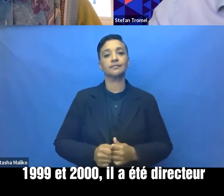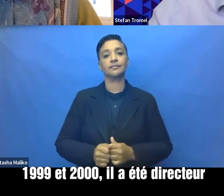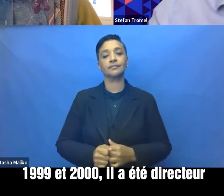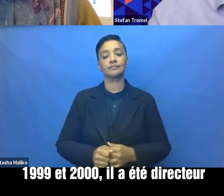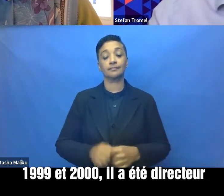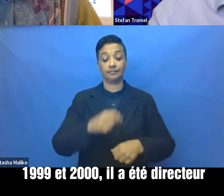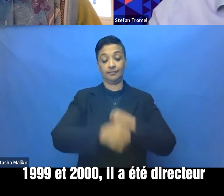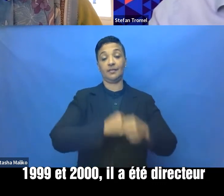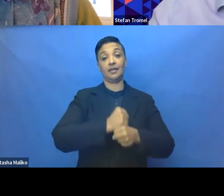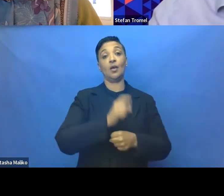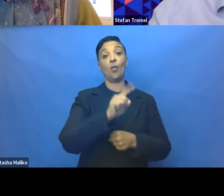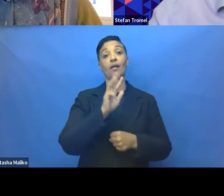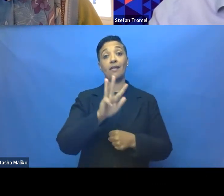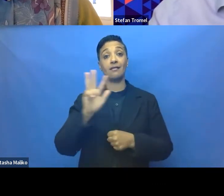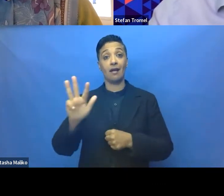et depuis